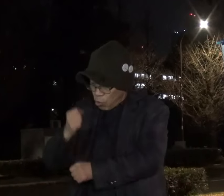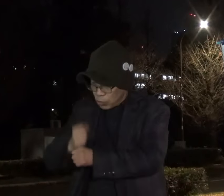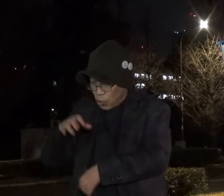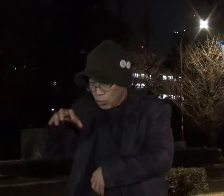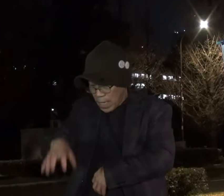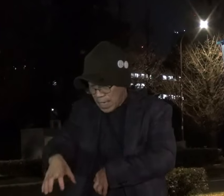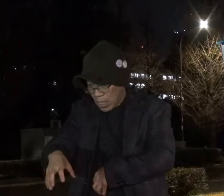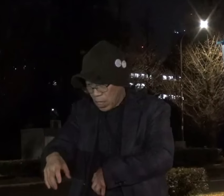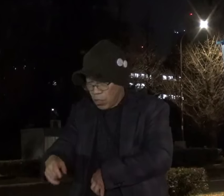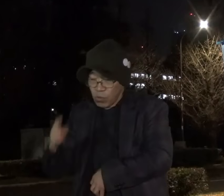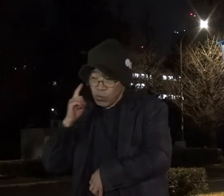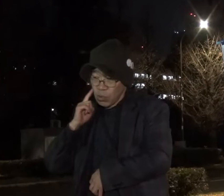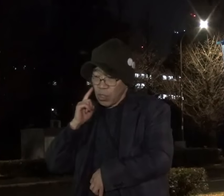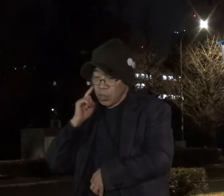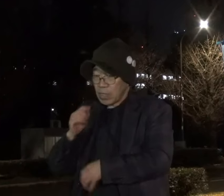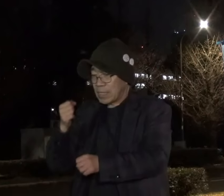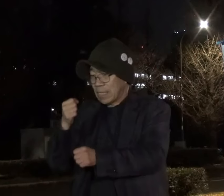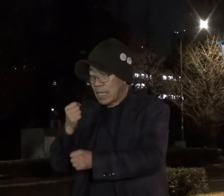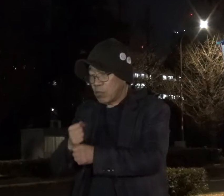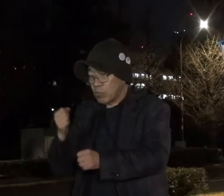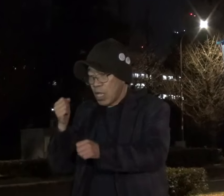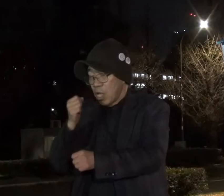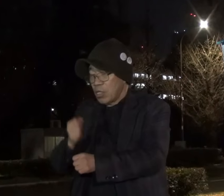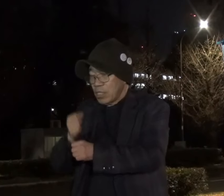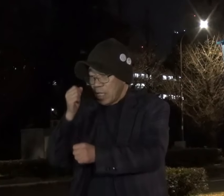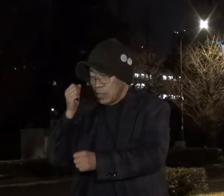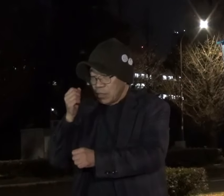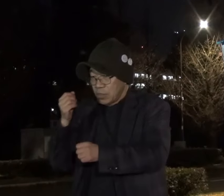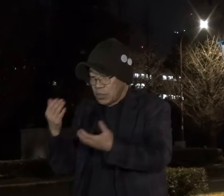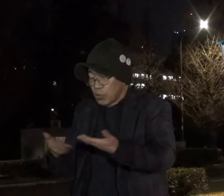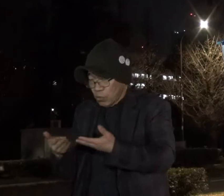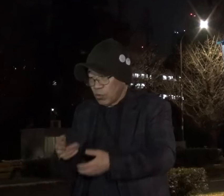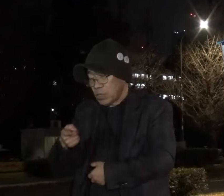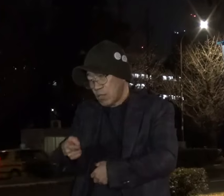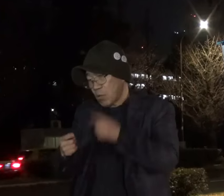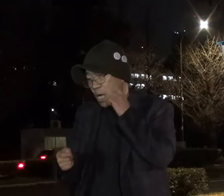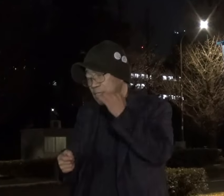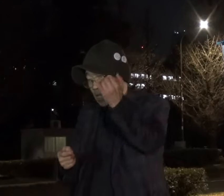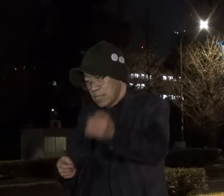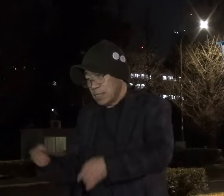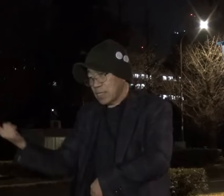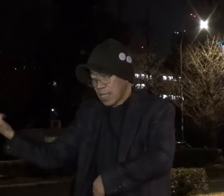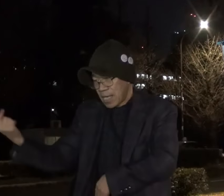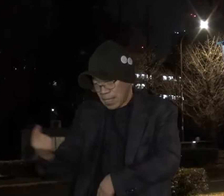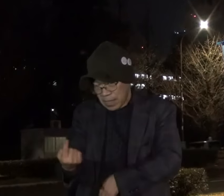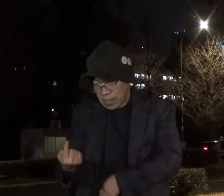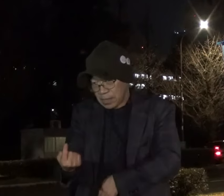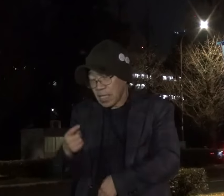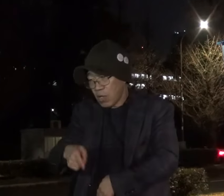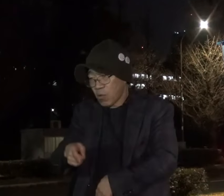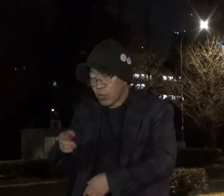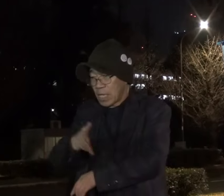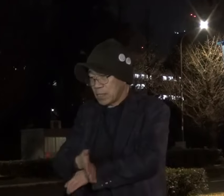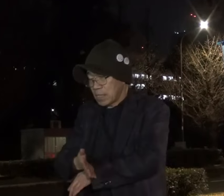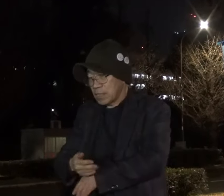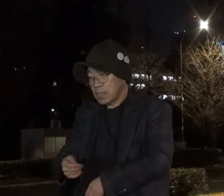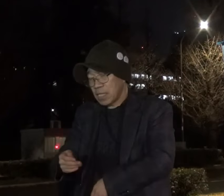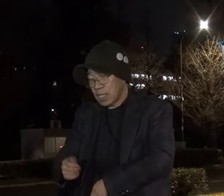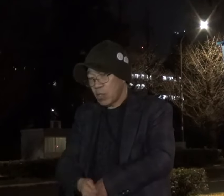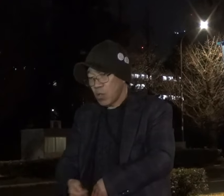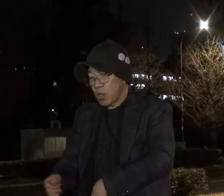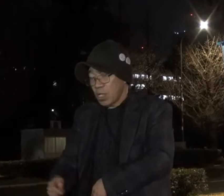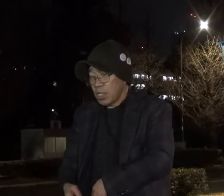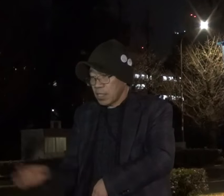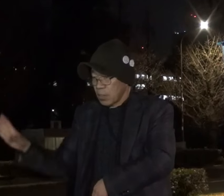ている母におかえりと言っていました、ただいまと言っていました。実家の近くには父が持っている山林や田畑があ